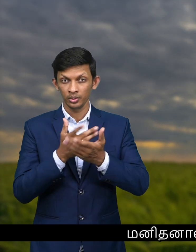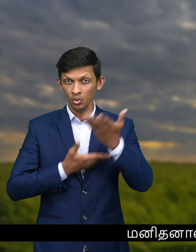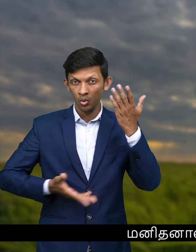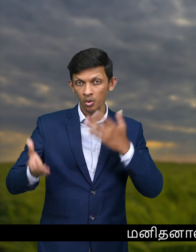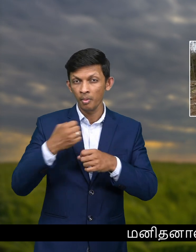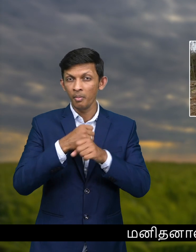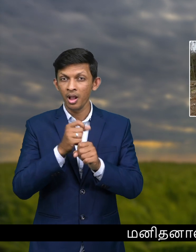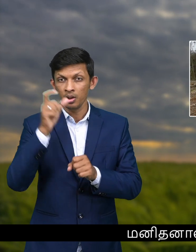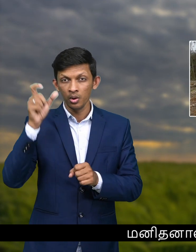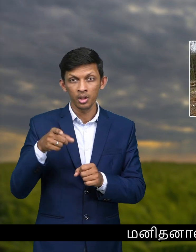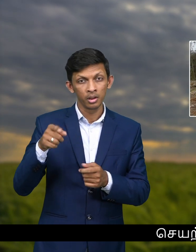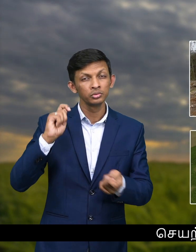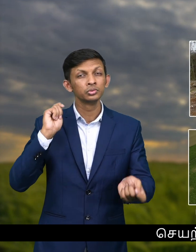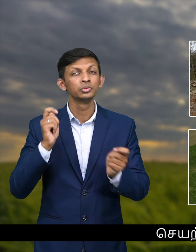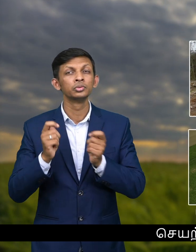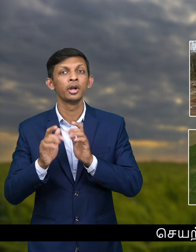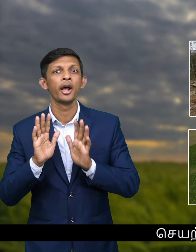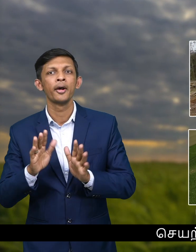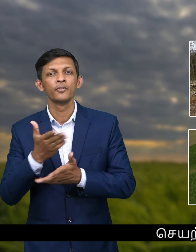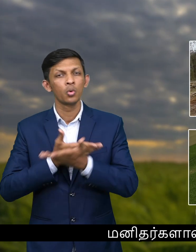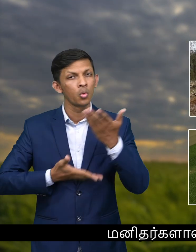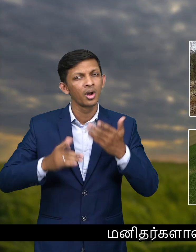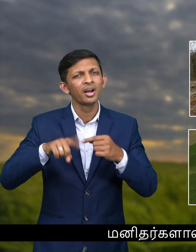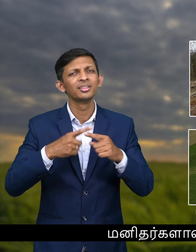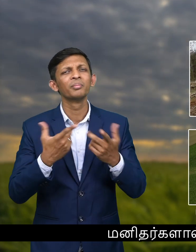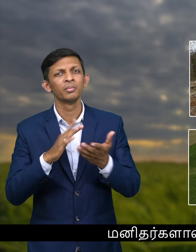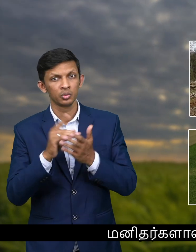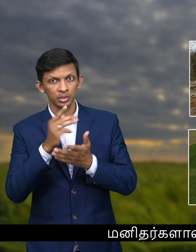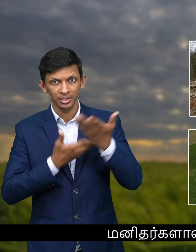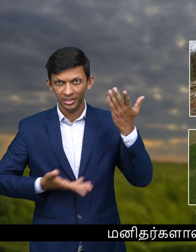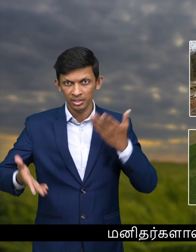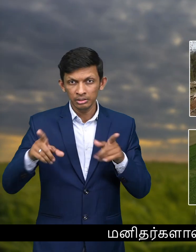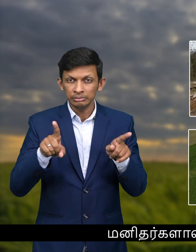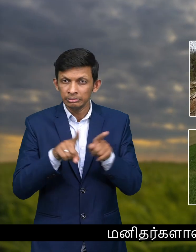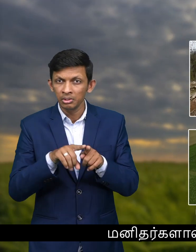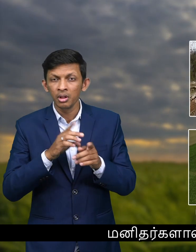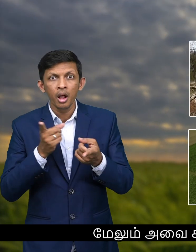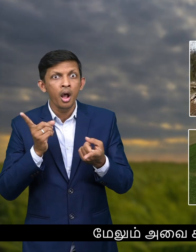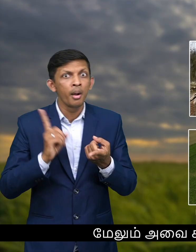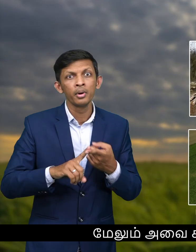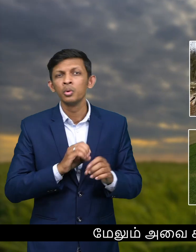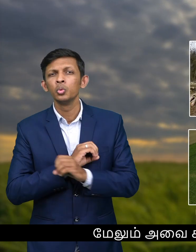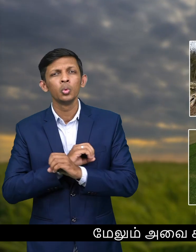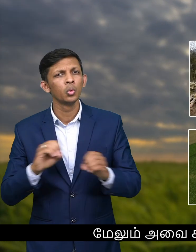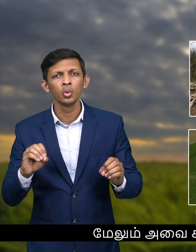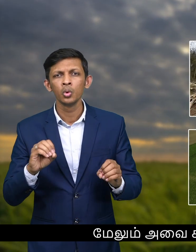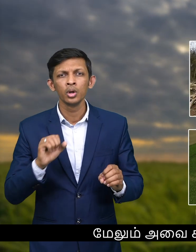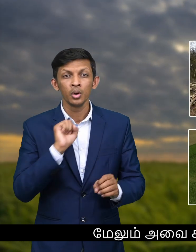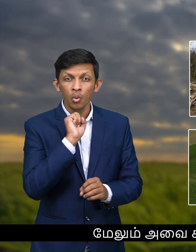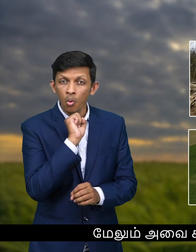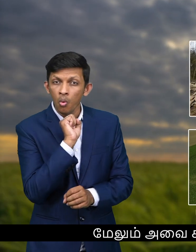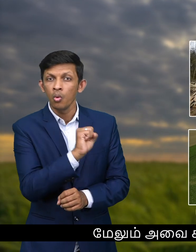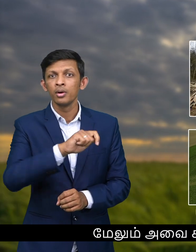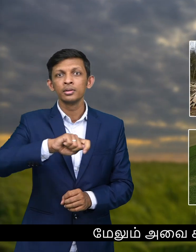மனிதனால் உருவாக்கப்பட்ட அல்லது செயற்கையான மாற்றங்கள் மனிதர்களால் ஏற்படும் மாற்றங்கள் ஆகும். மேலும் அவை